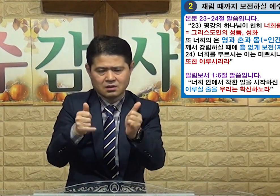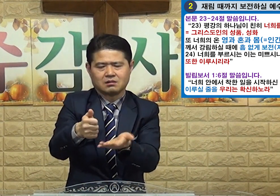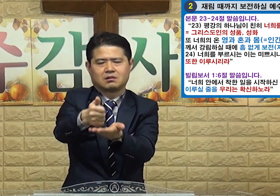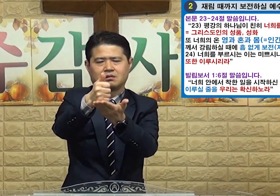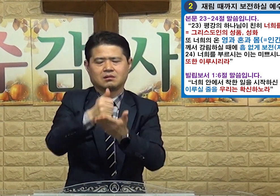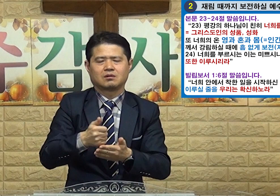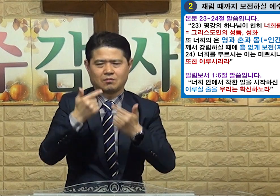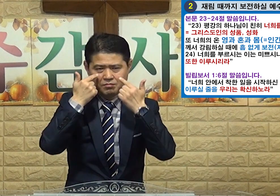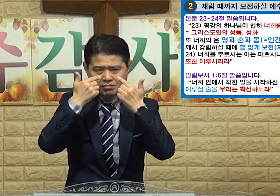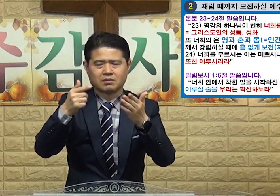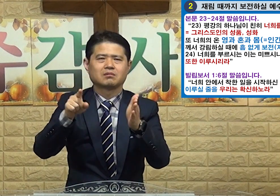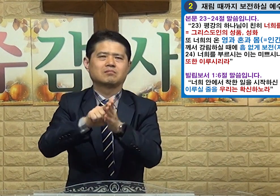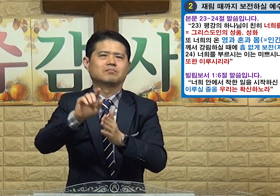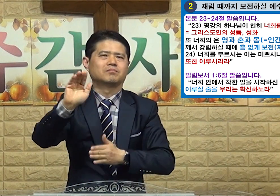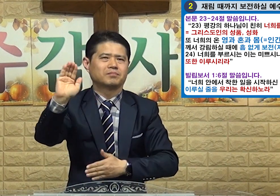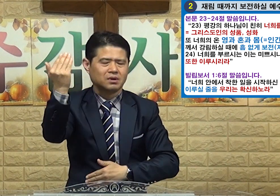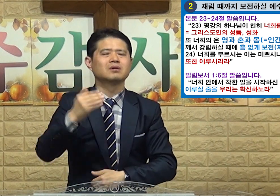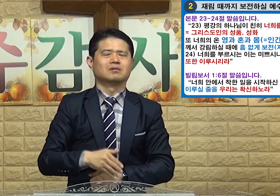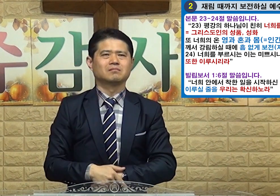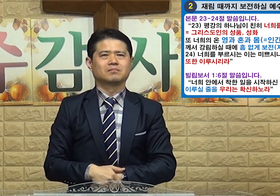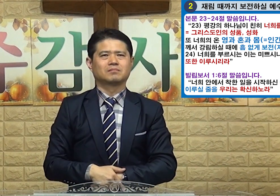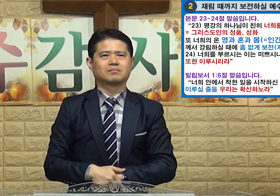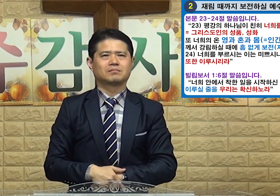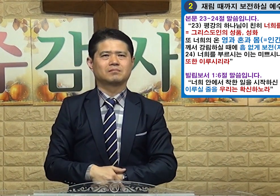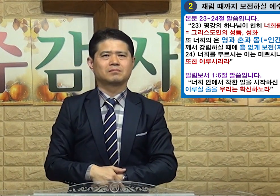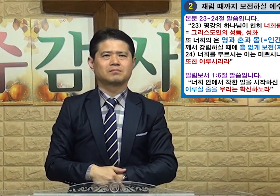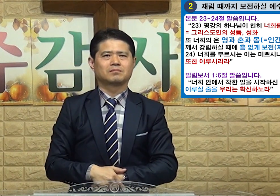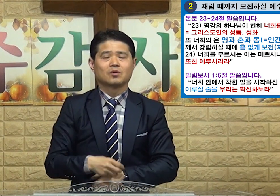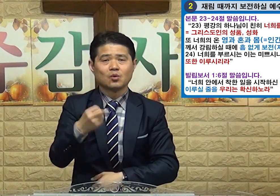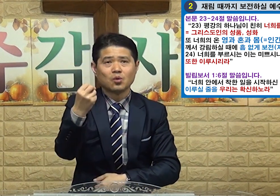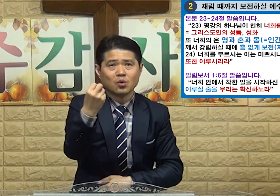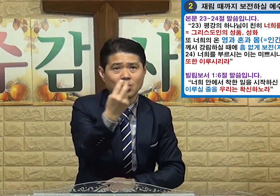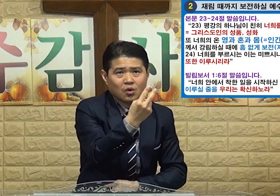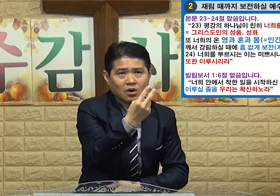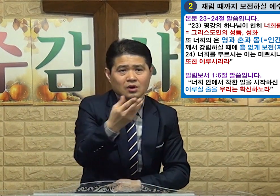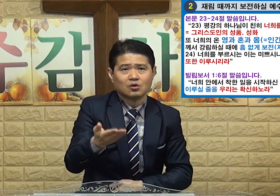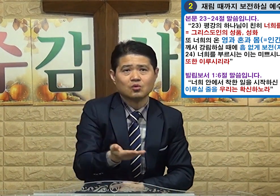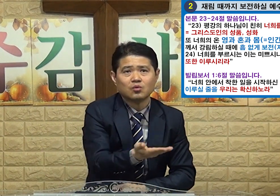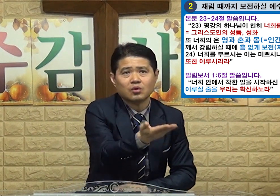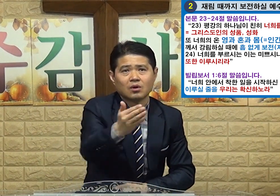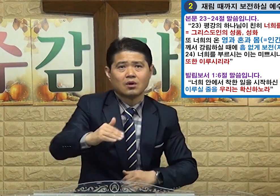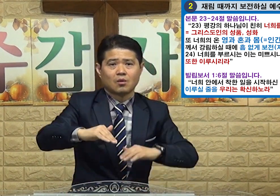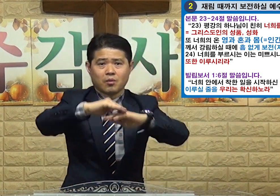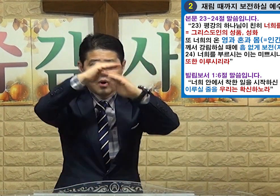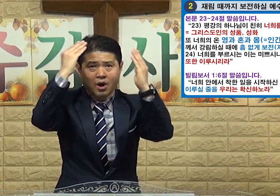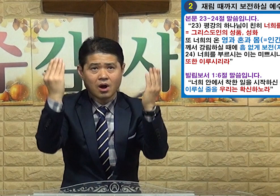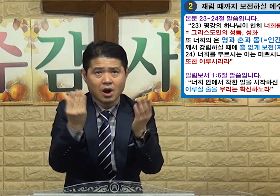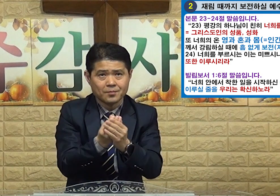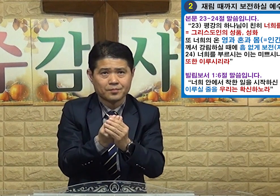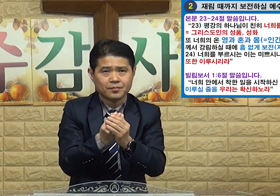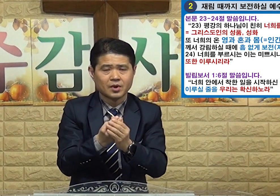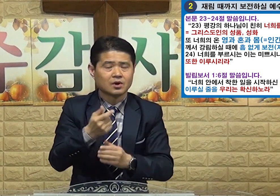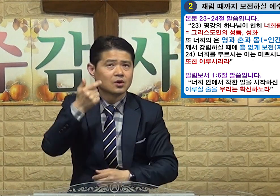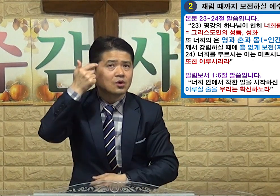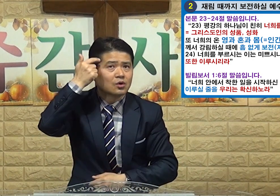완전한 하나님의 백성으로 우리가 살 수 있게 되는 것입니다. 또한 너희의